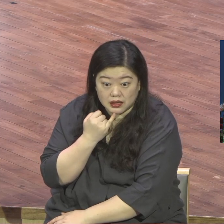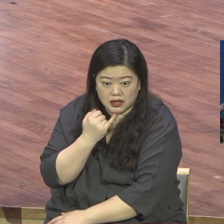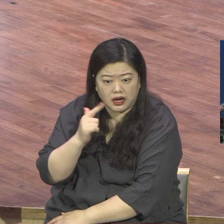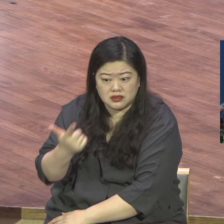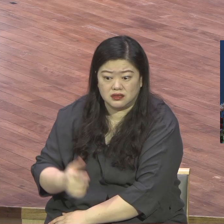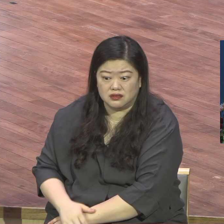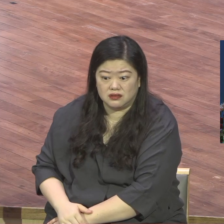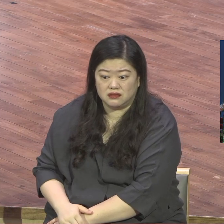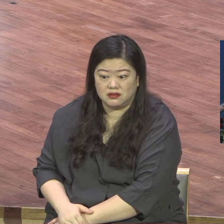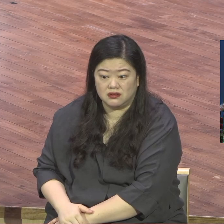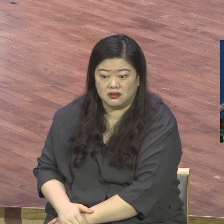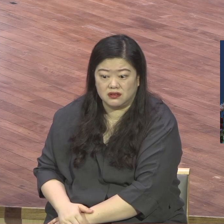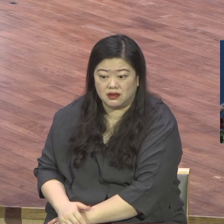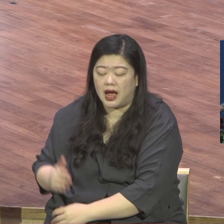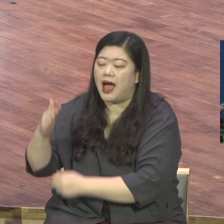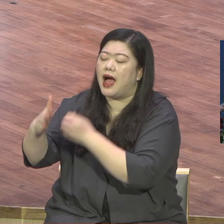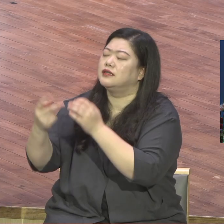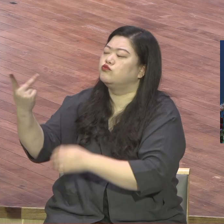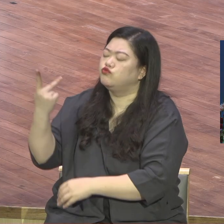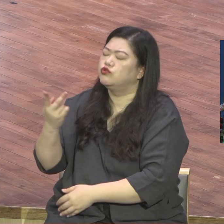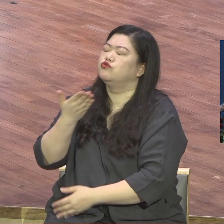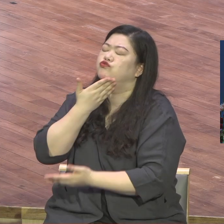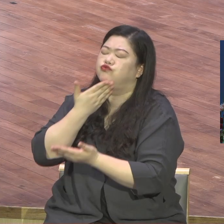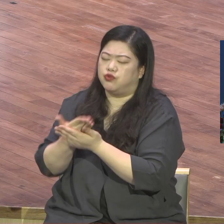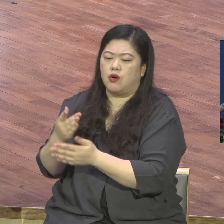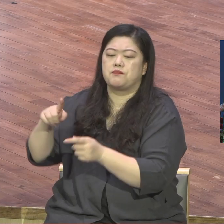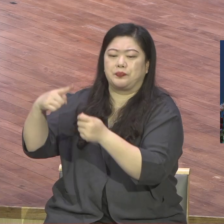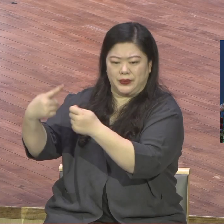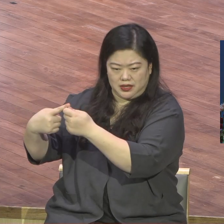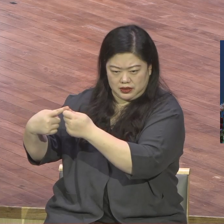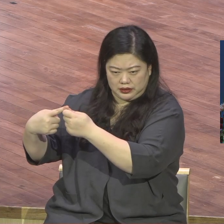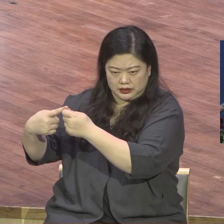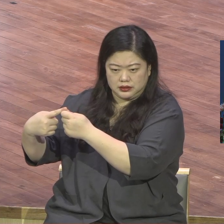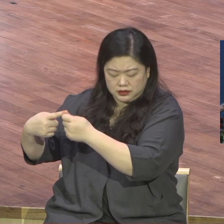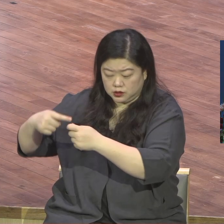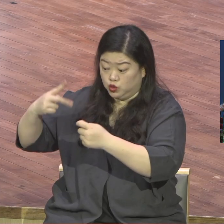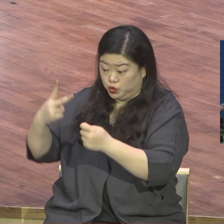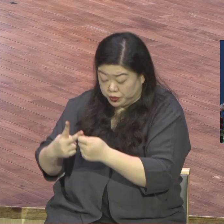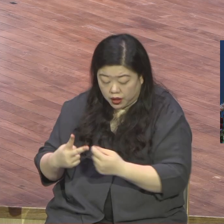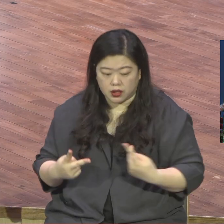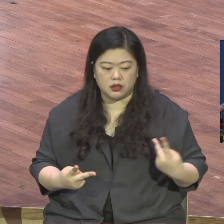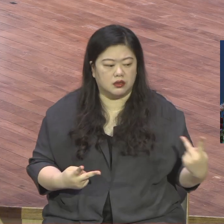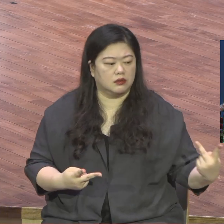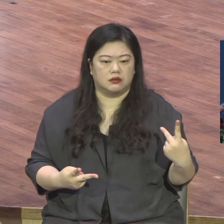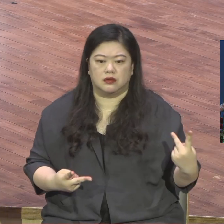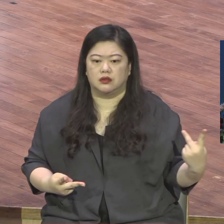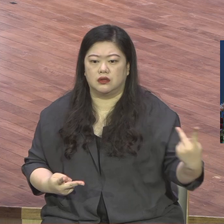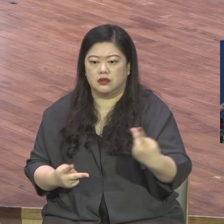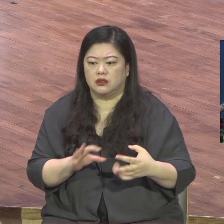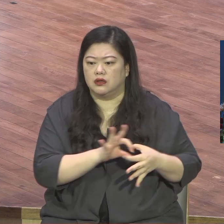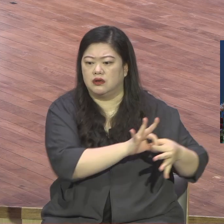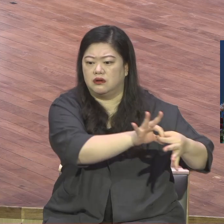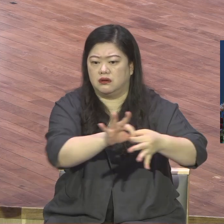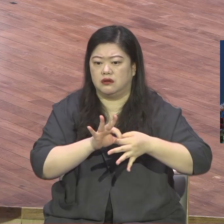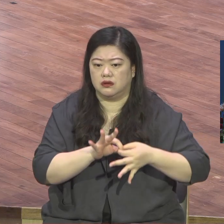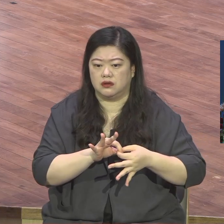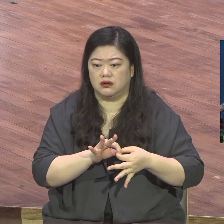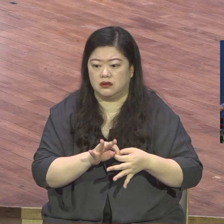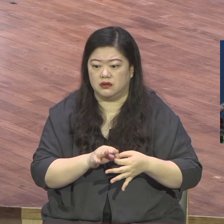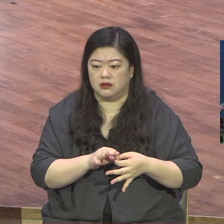응답받고 있는가? 열매 있는가? 증거 있는가? 잘 보세요. 하나도 없습니다. 자기 도치에